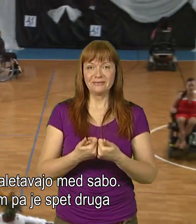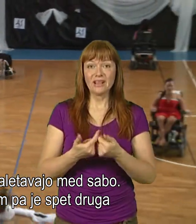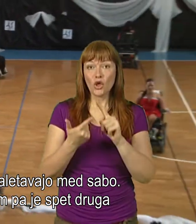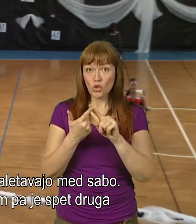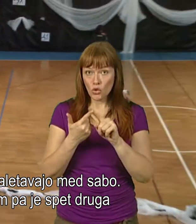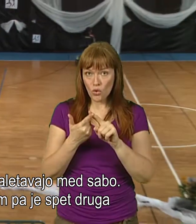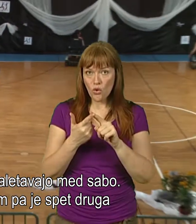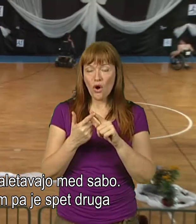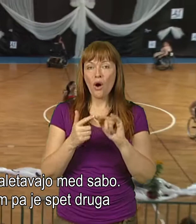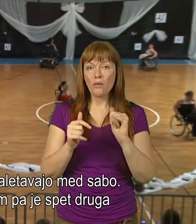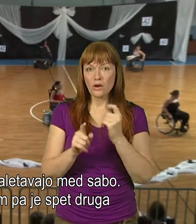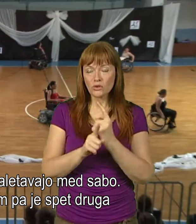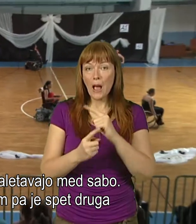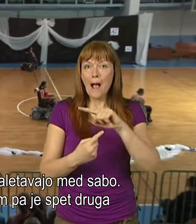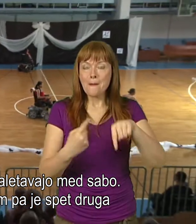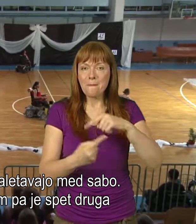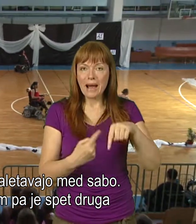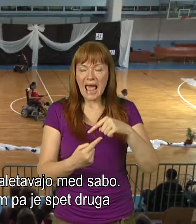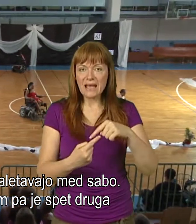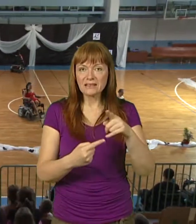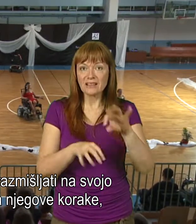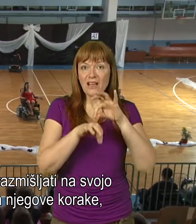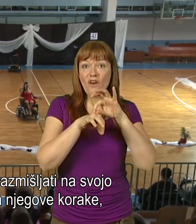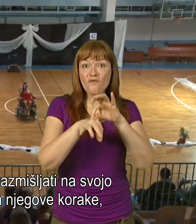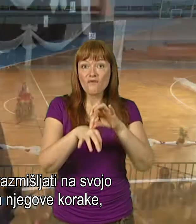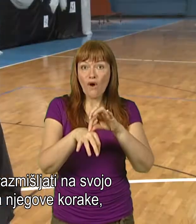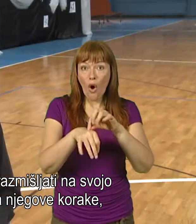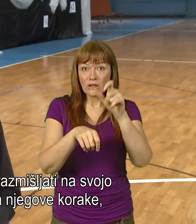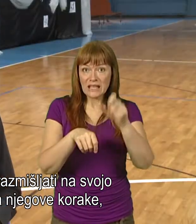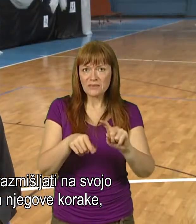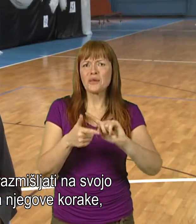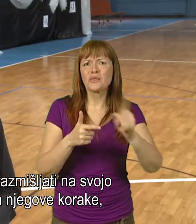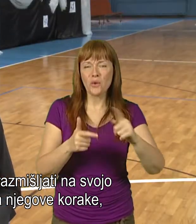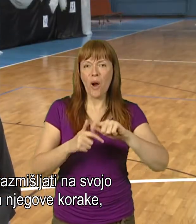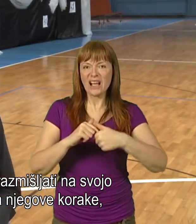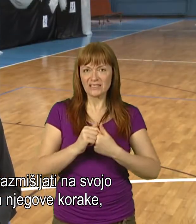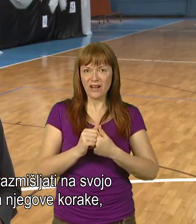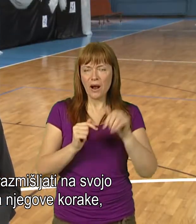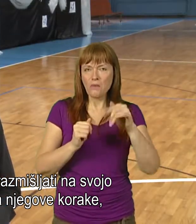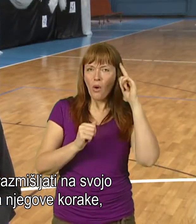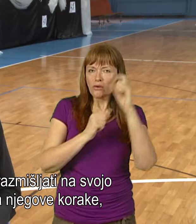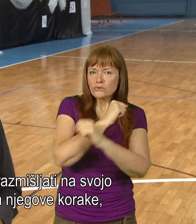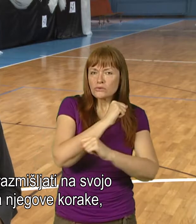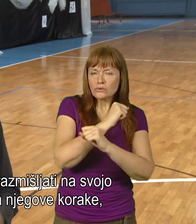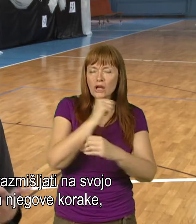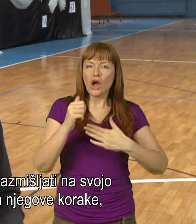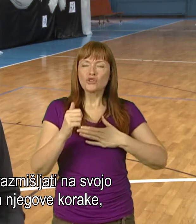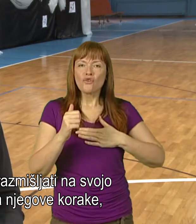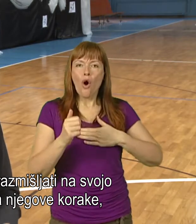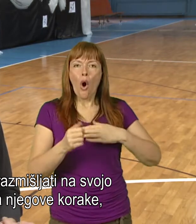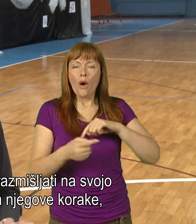Drugo je pa plesati s hodečim, je pa spet druga stvar, ne. Ker moraš pa študirati na svojo koreografijo,